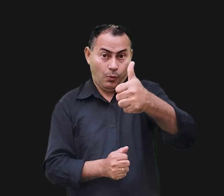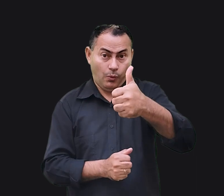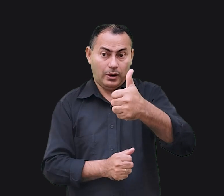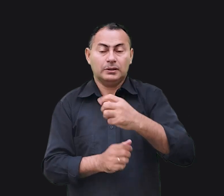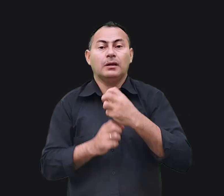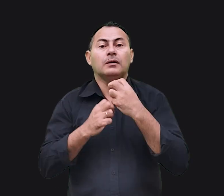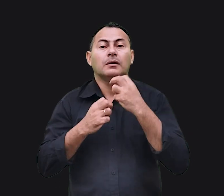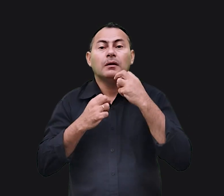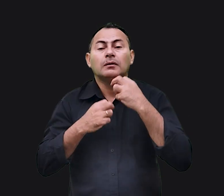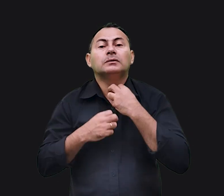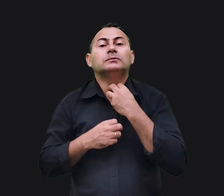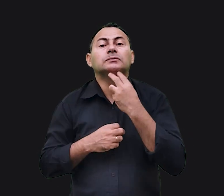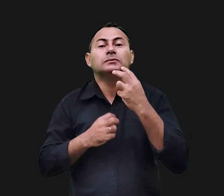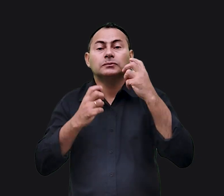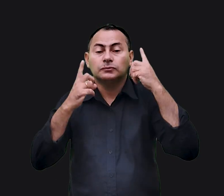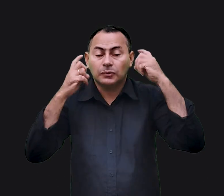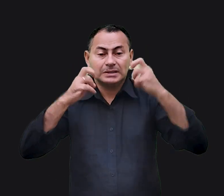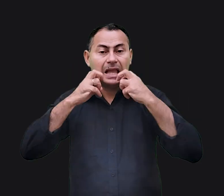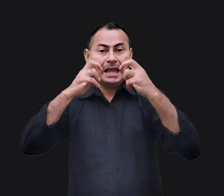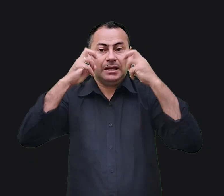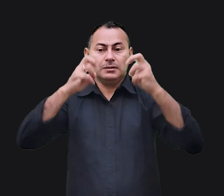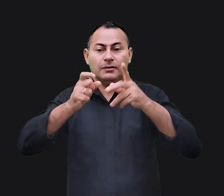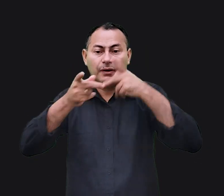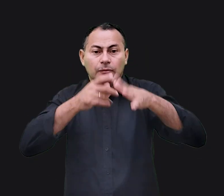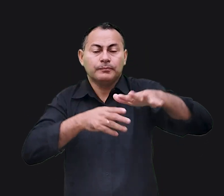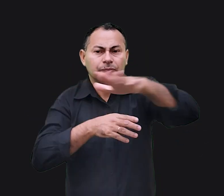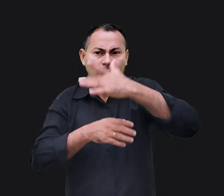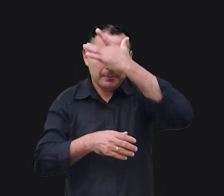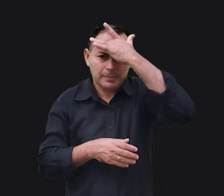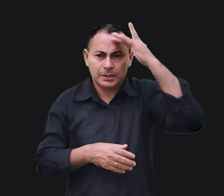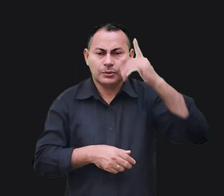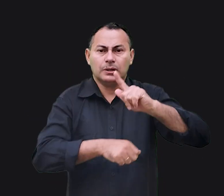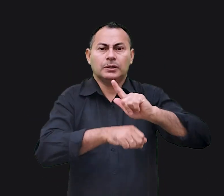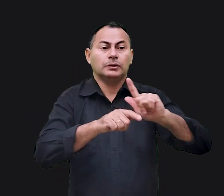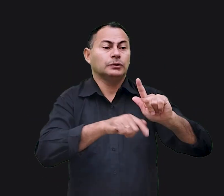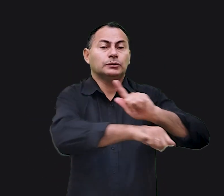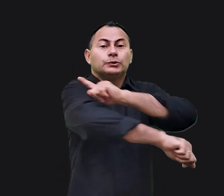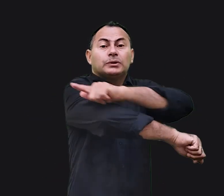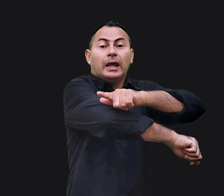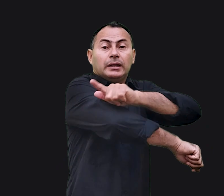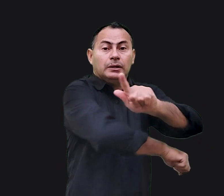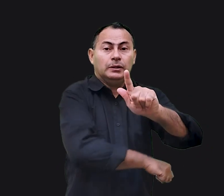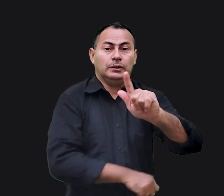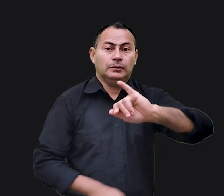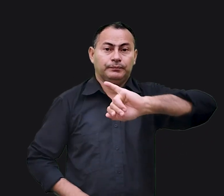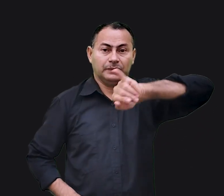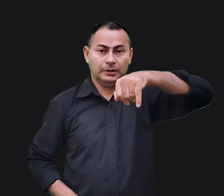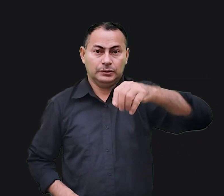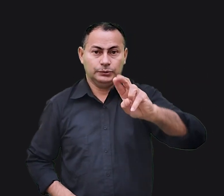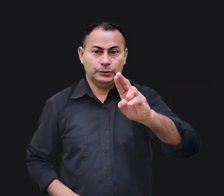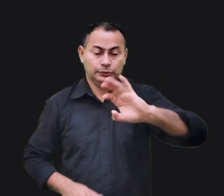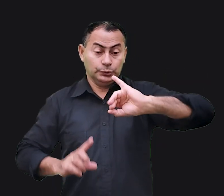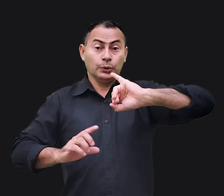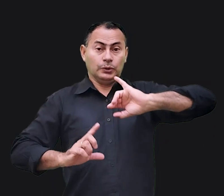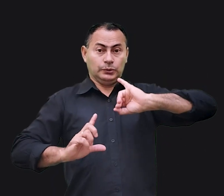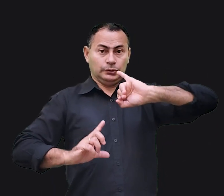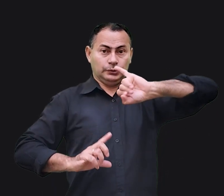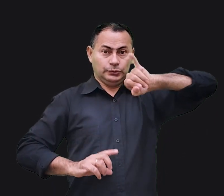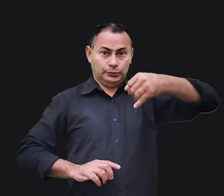alta voz, dirigiu-se à multidão. Homens da Judéia e todos os que vivem em Jerusalém,